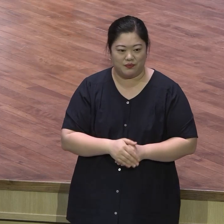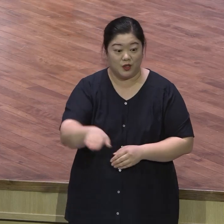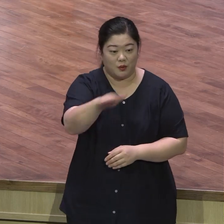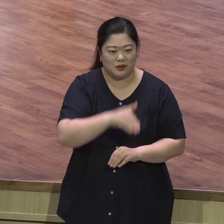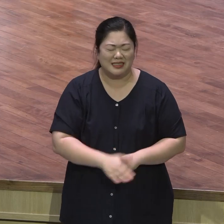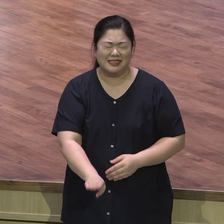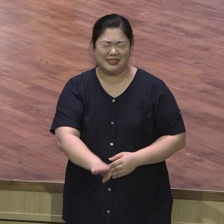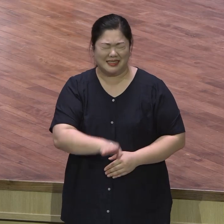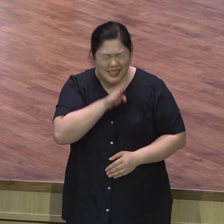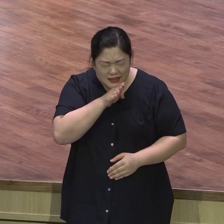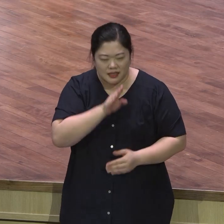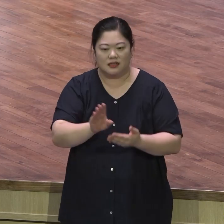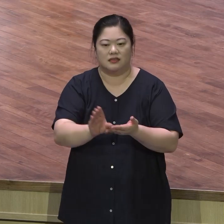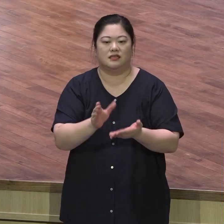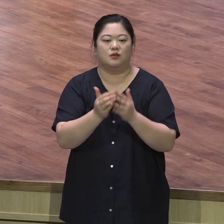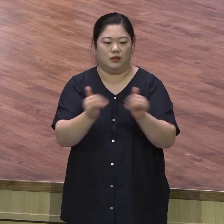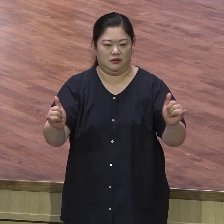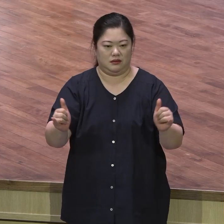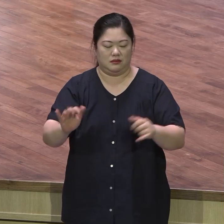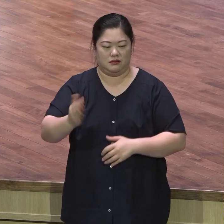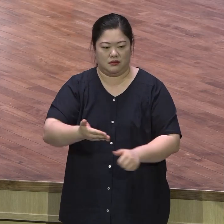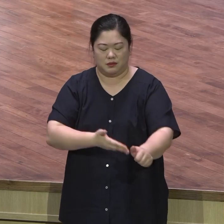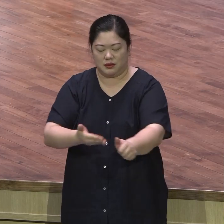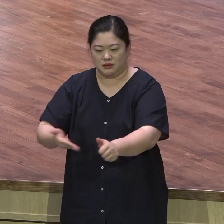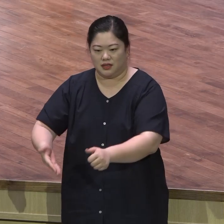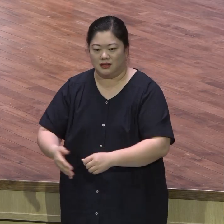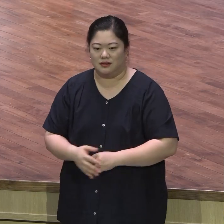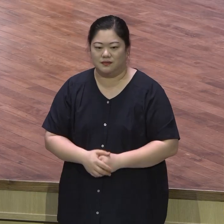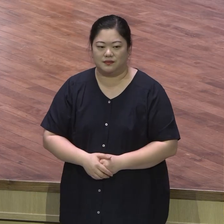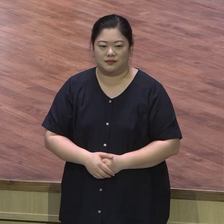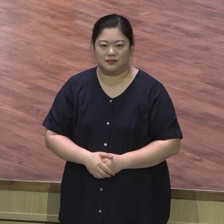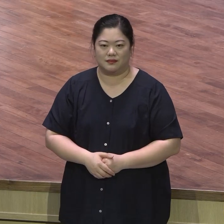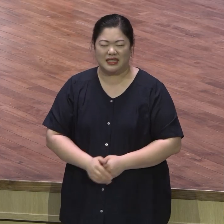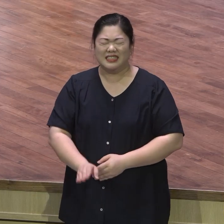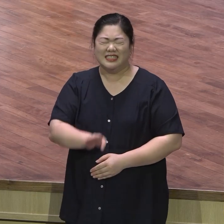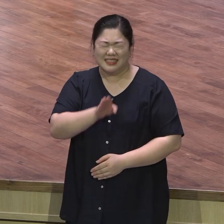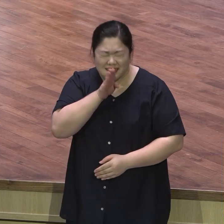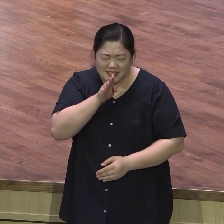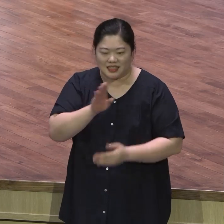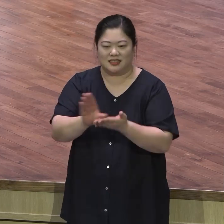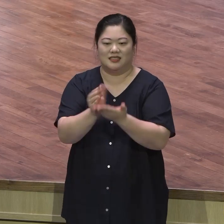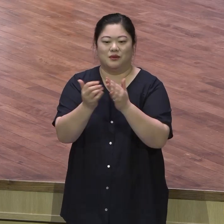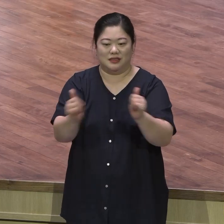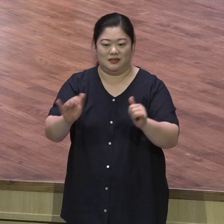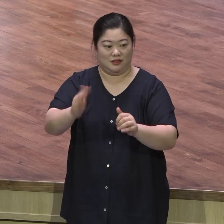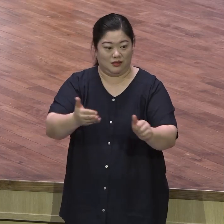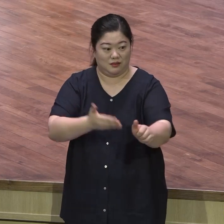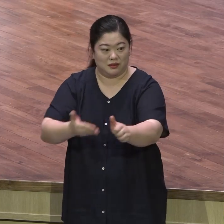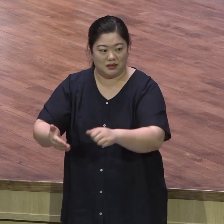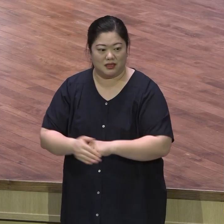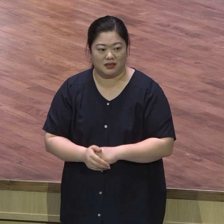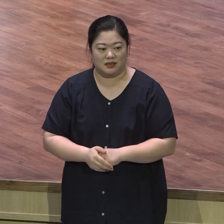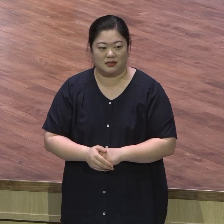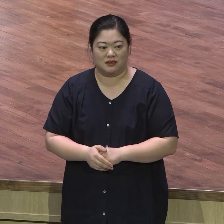글찬 아멘 우리 영계의 모든 성도들은 찐 글찬인 줄 믿습니다 진짜